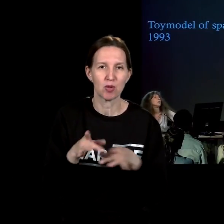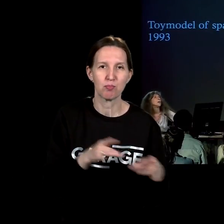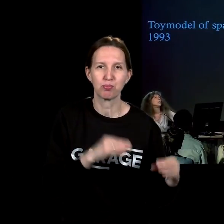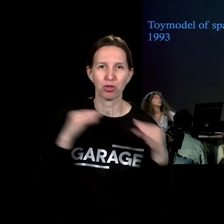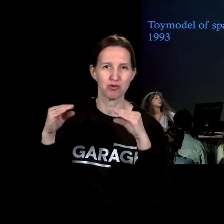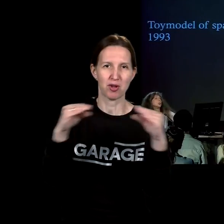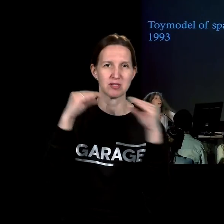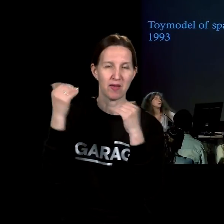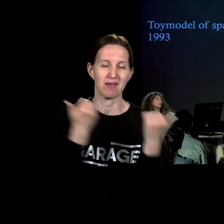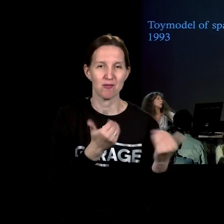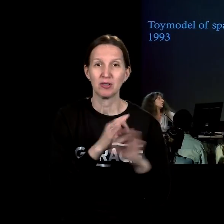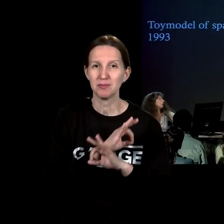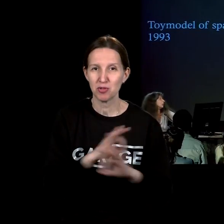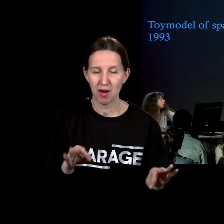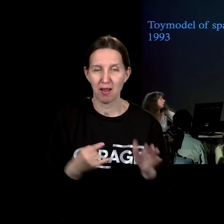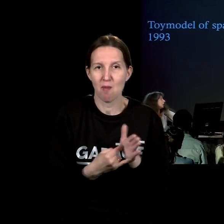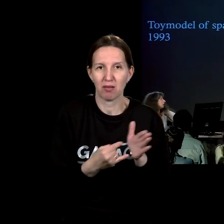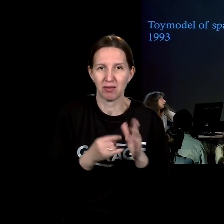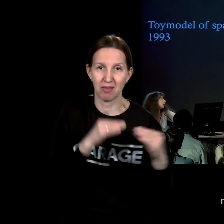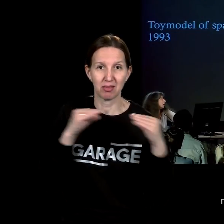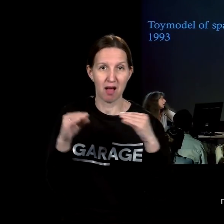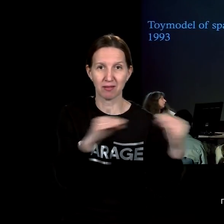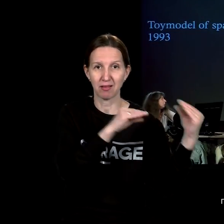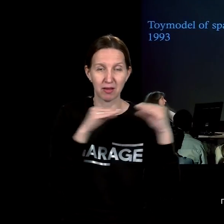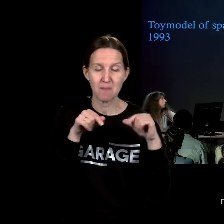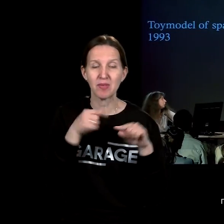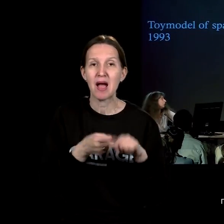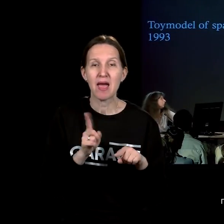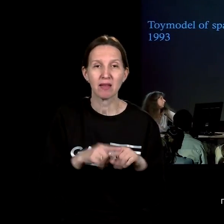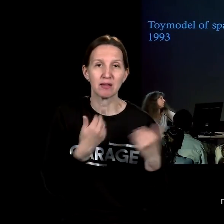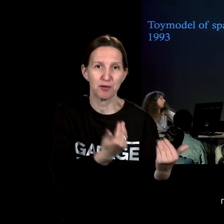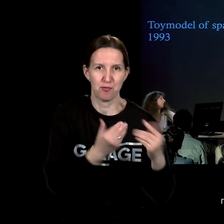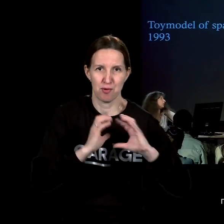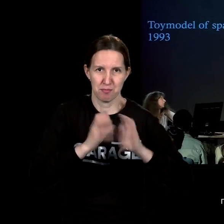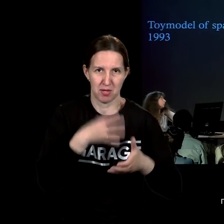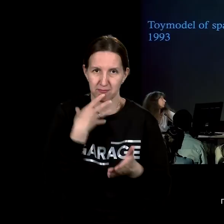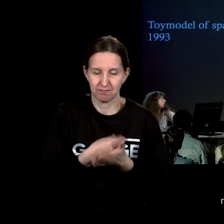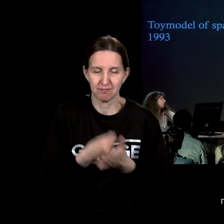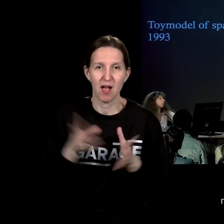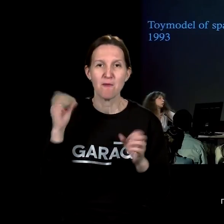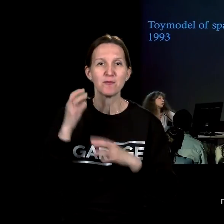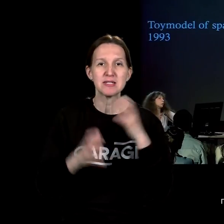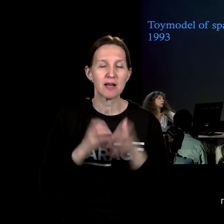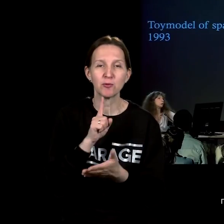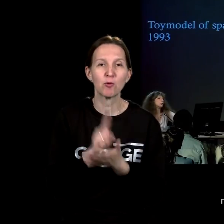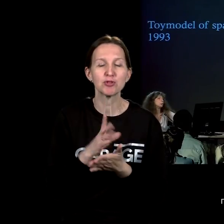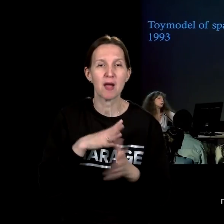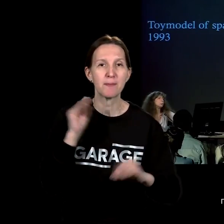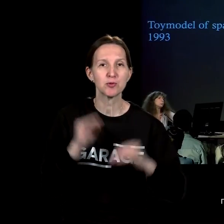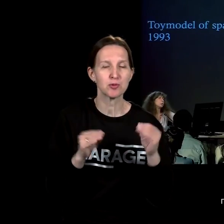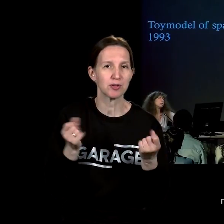путешествия его замечательные эти магнитные летающие тарелки, это мир, это Вселенная, которая должна быть устроена по